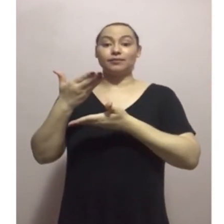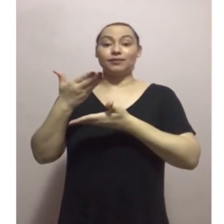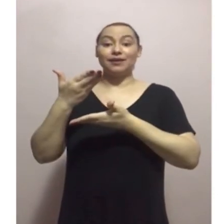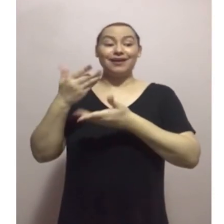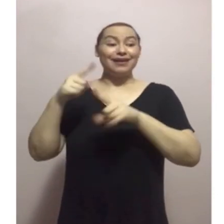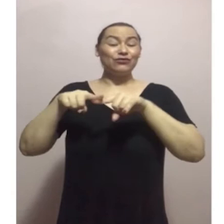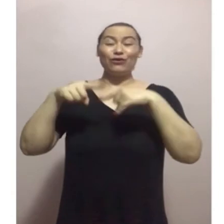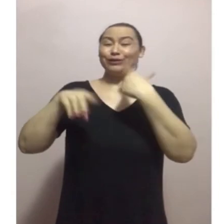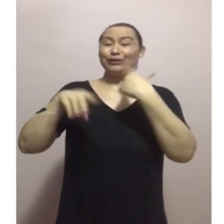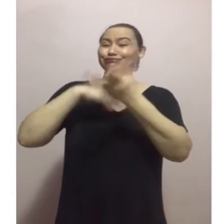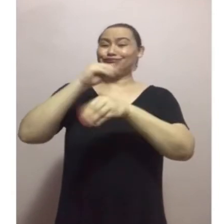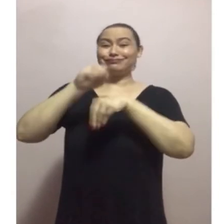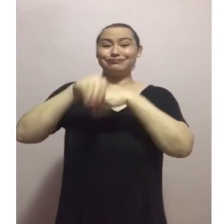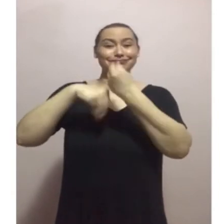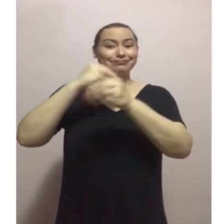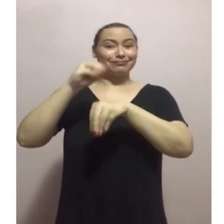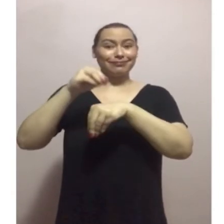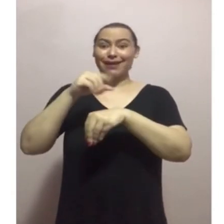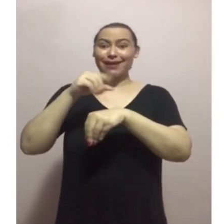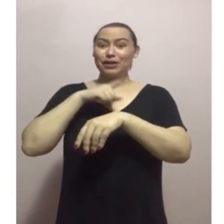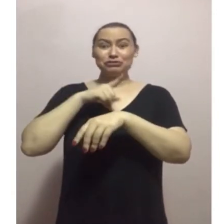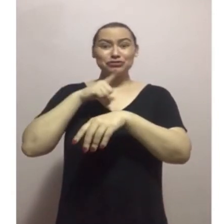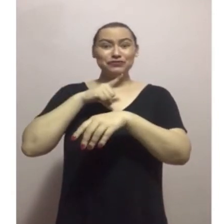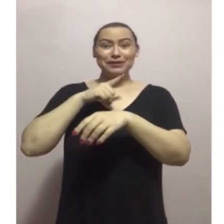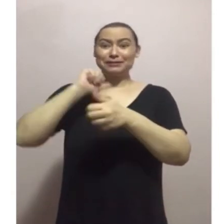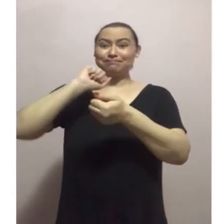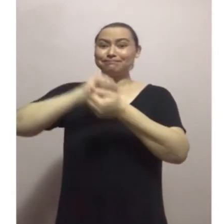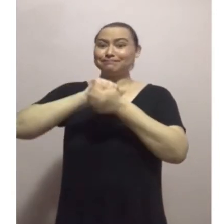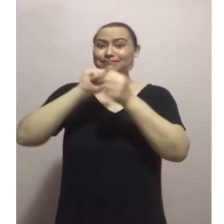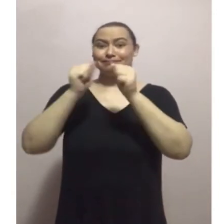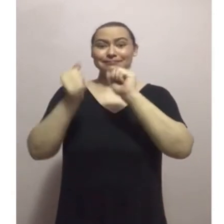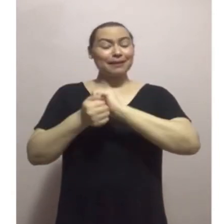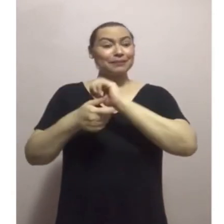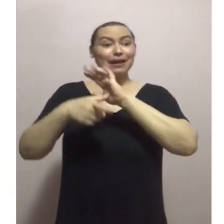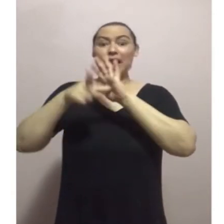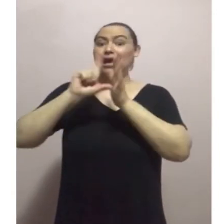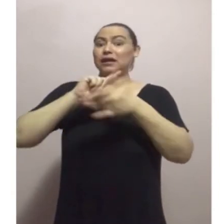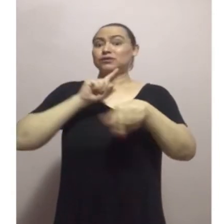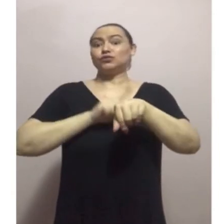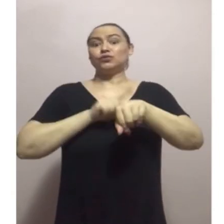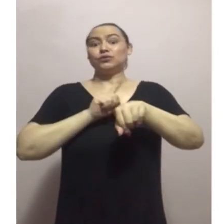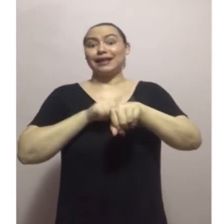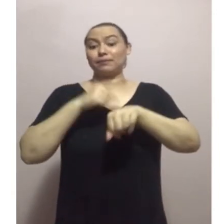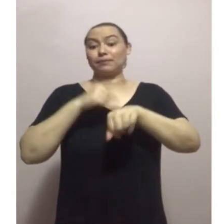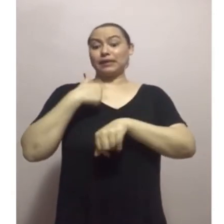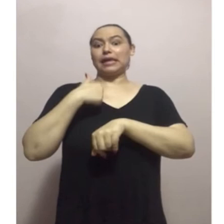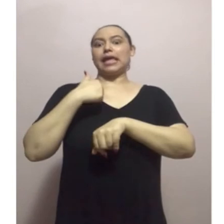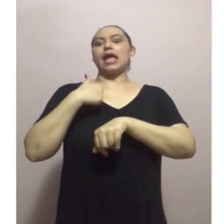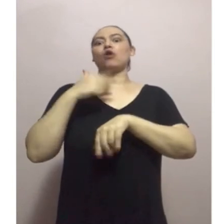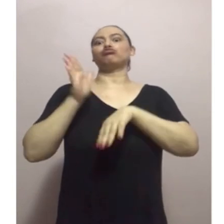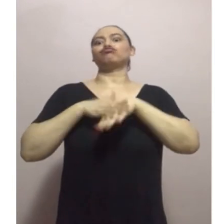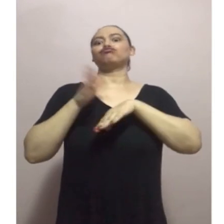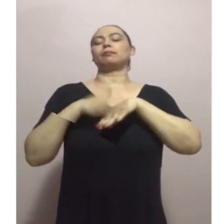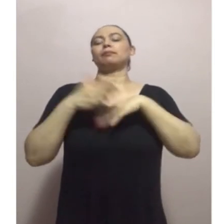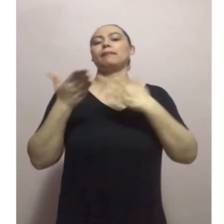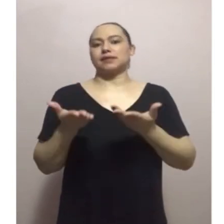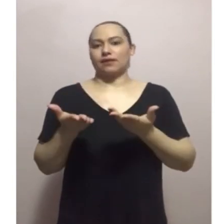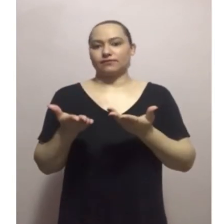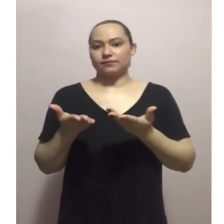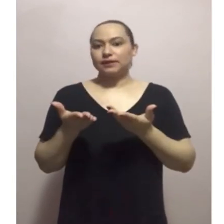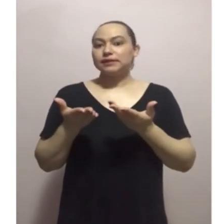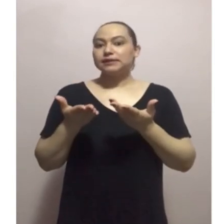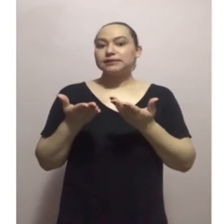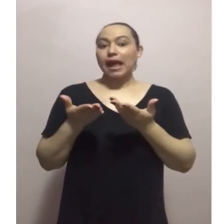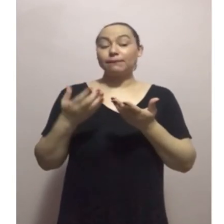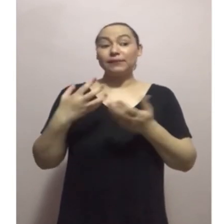tudo e aí adaptar isso muito antes do tempo, né? E de uma forma que a